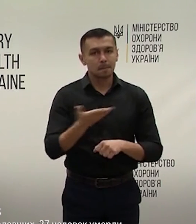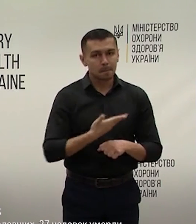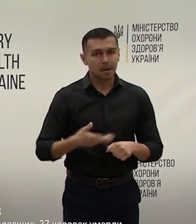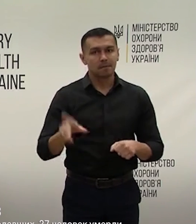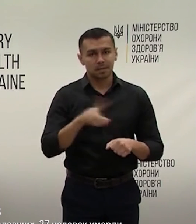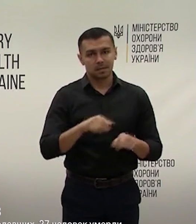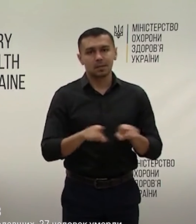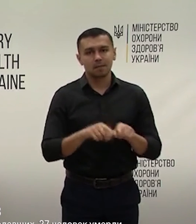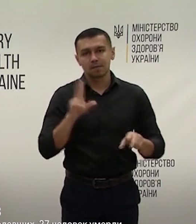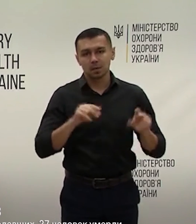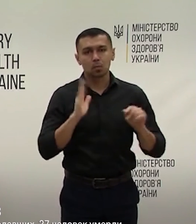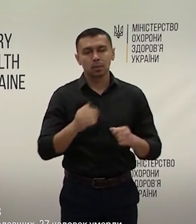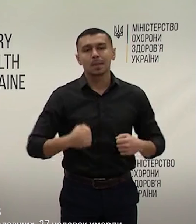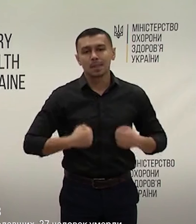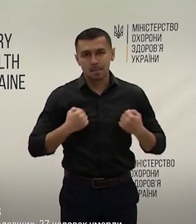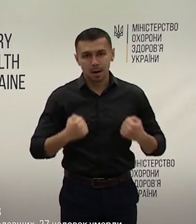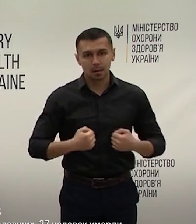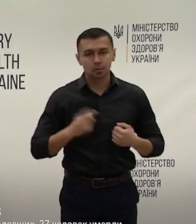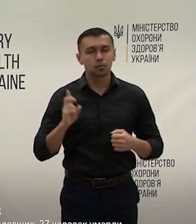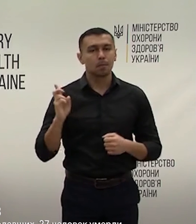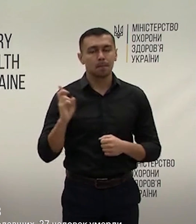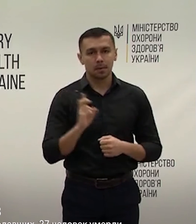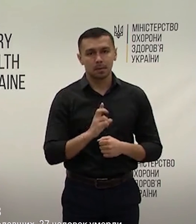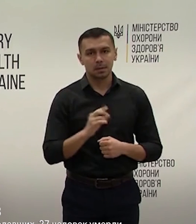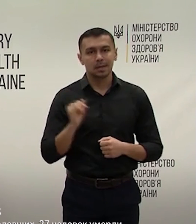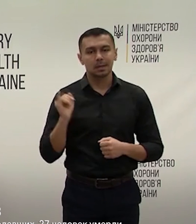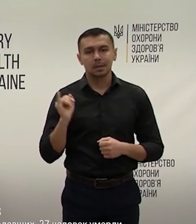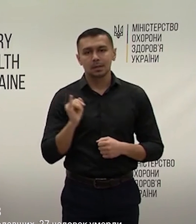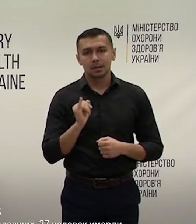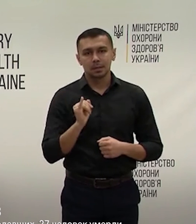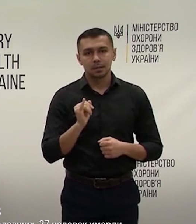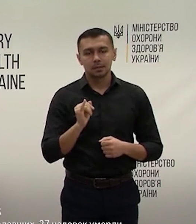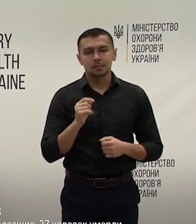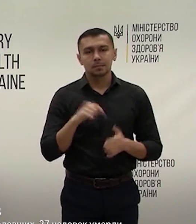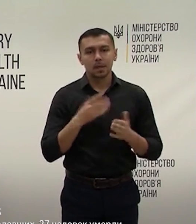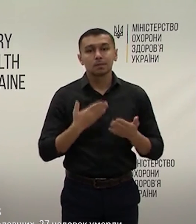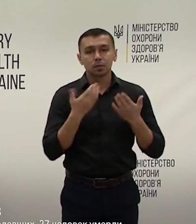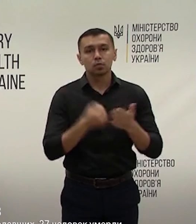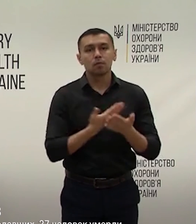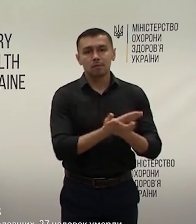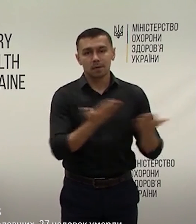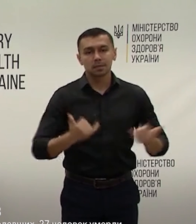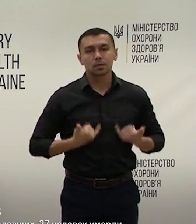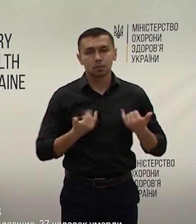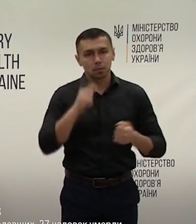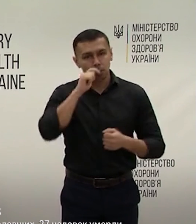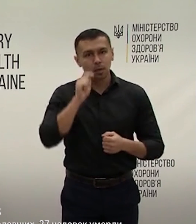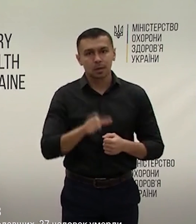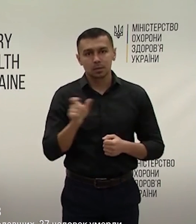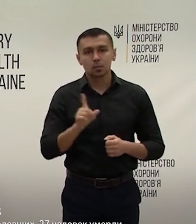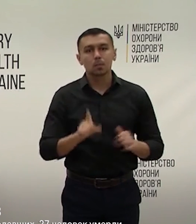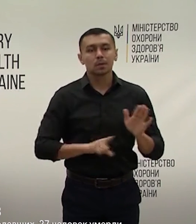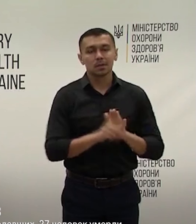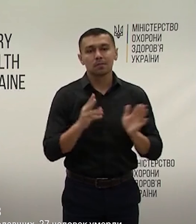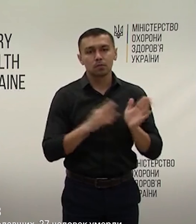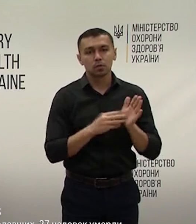ж таки вважаємо і будемо намагатися, щоб, і з приводу цього я звертаюся до вас, шановні українці, щоб з